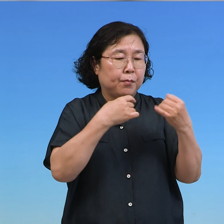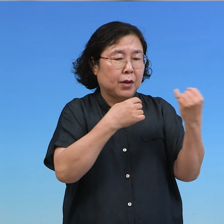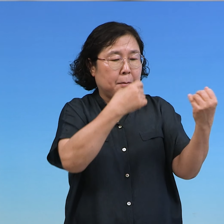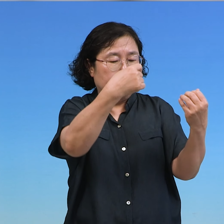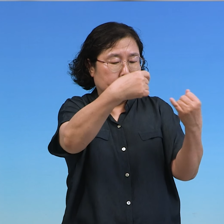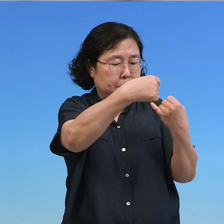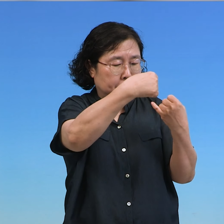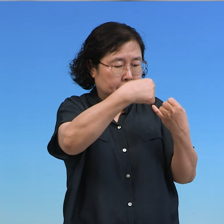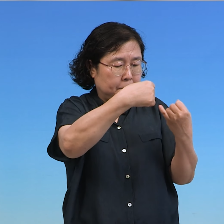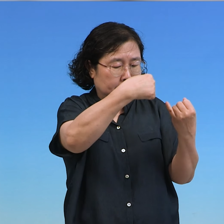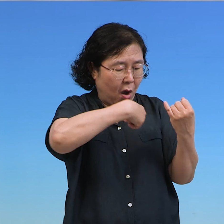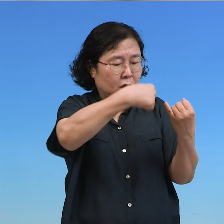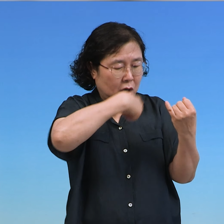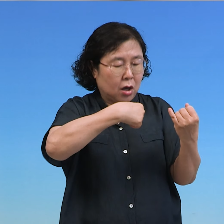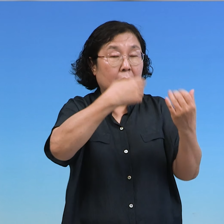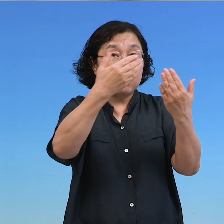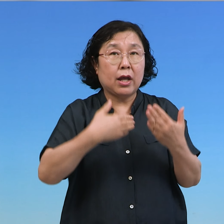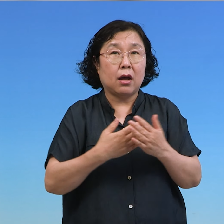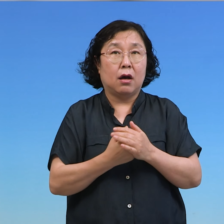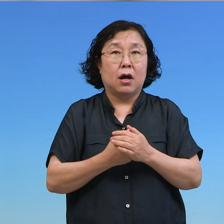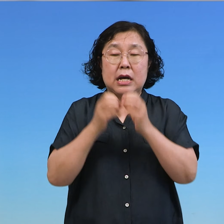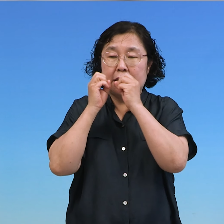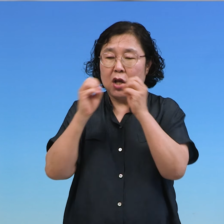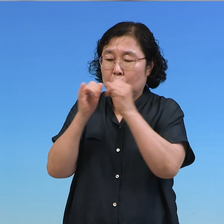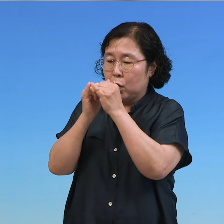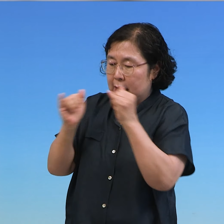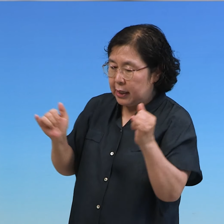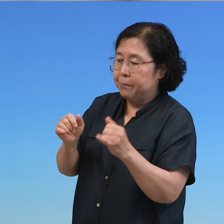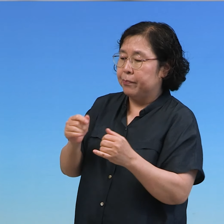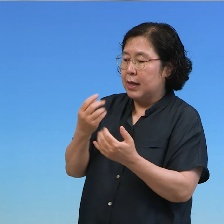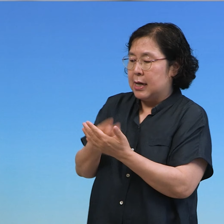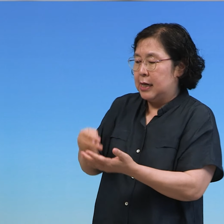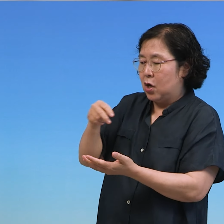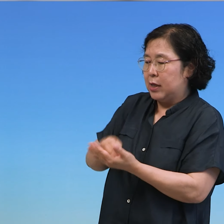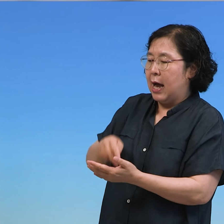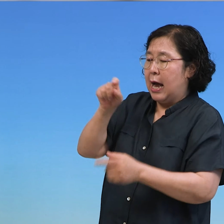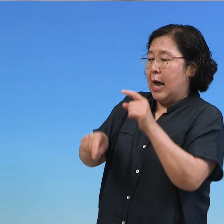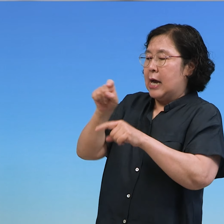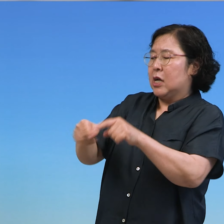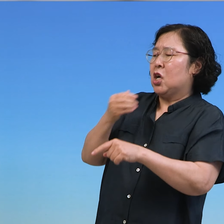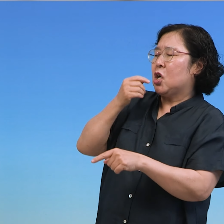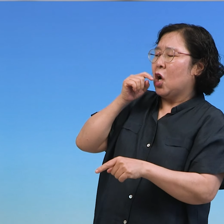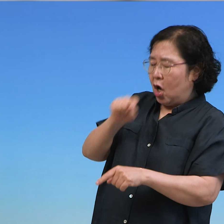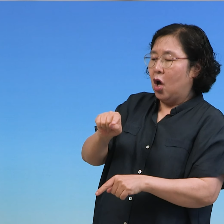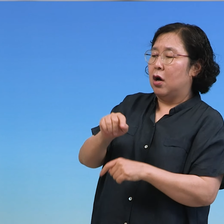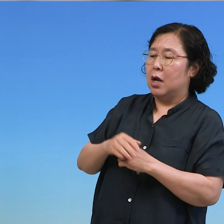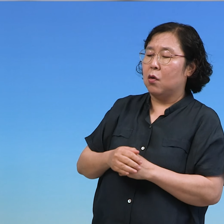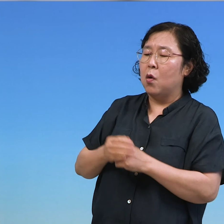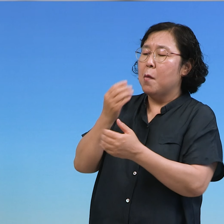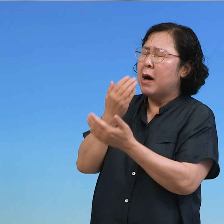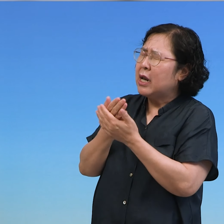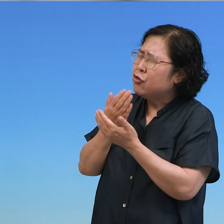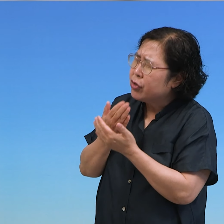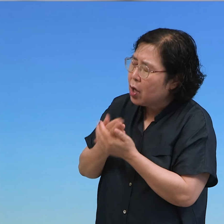주세요 스텔리 존스 일어나 그러시오 이렇게 말해 달라는 겁니다